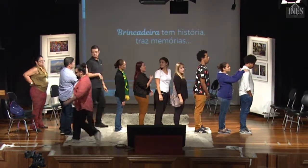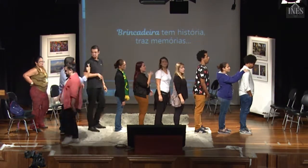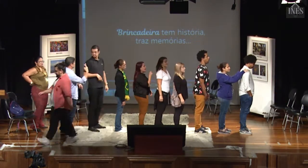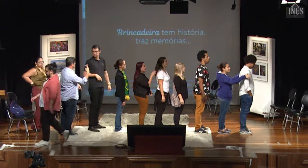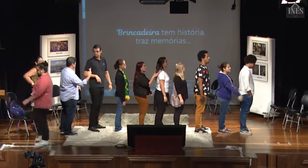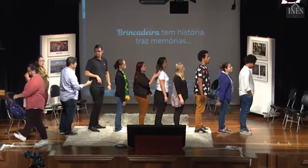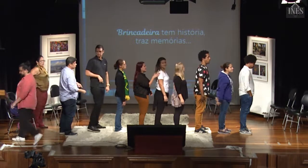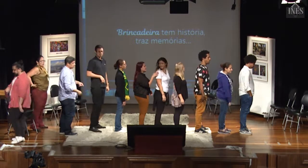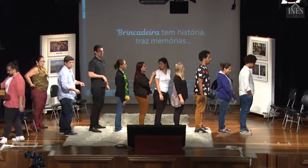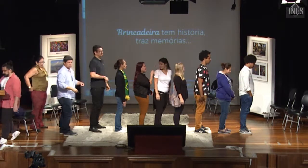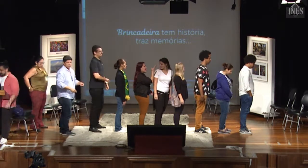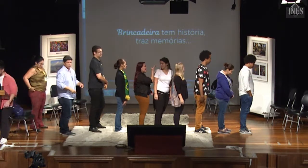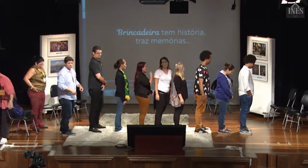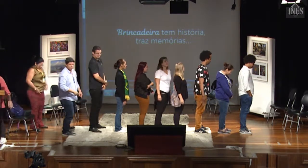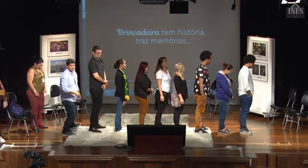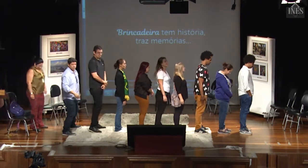A fila assim vai dar? É, vamos fazer assim.